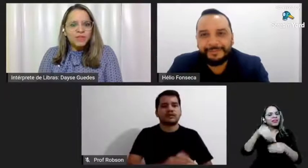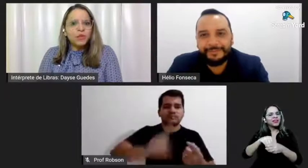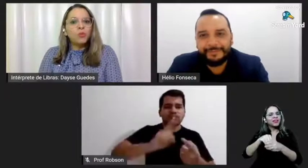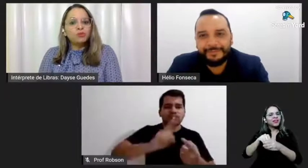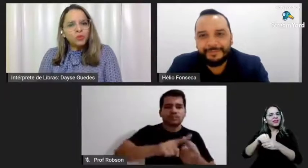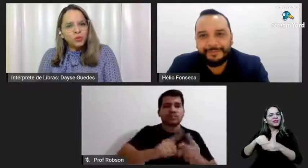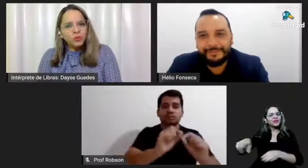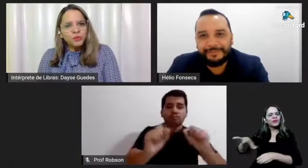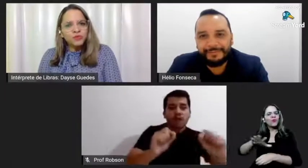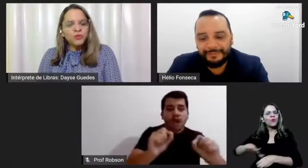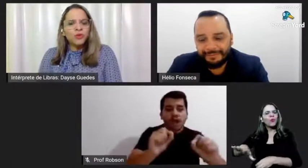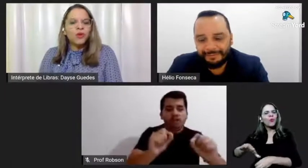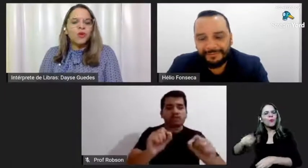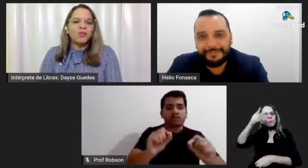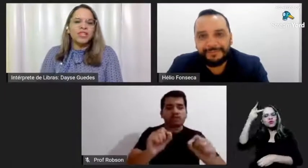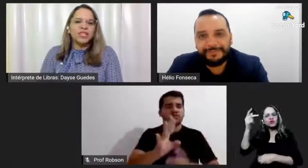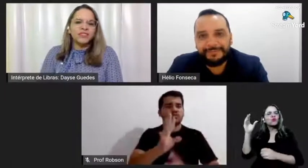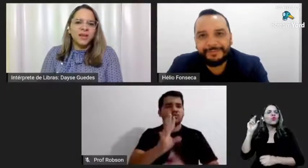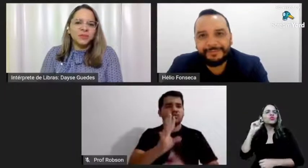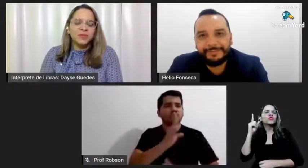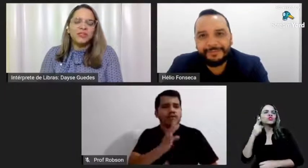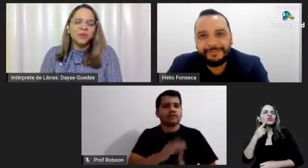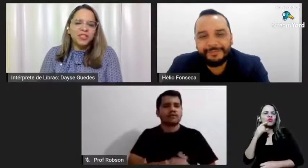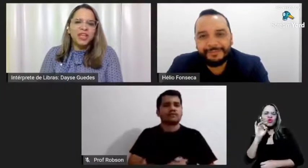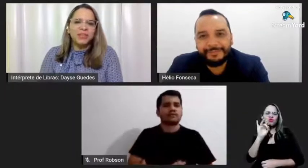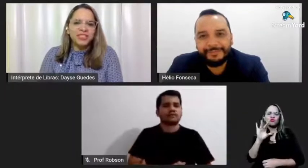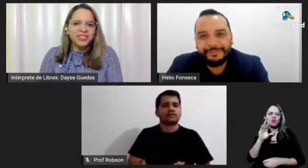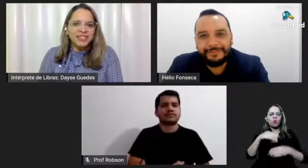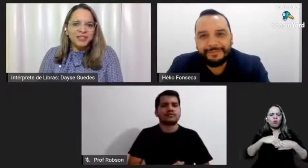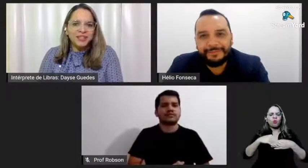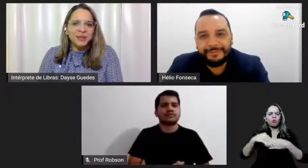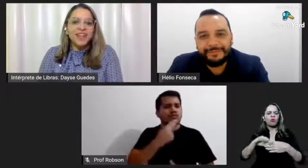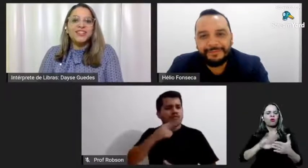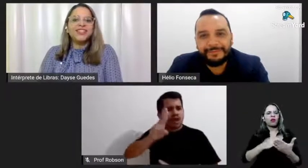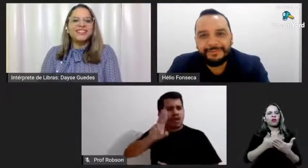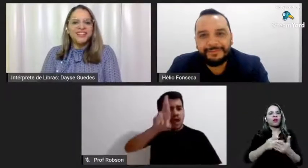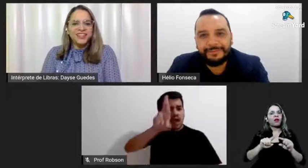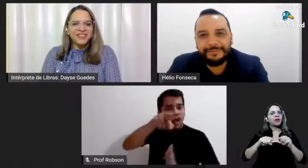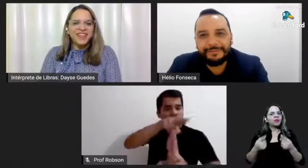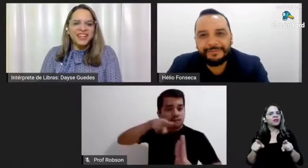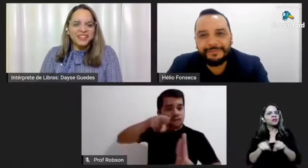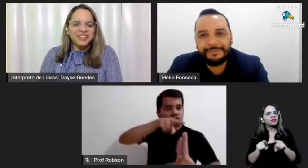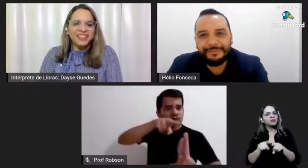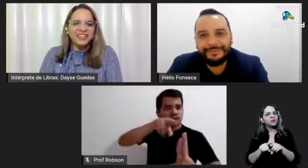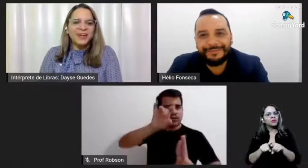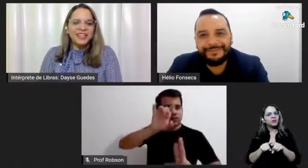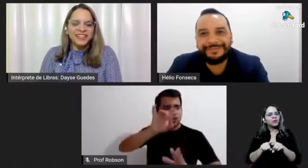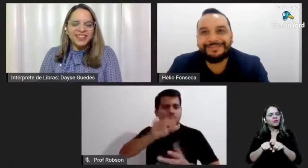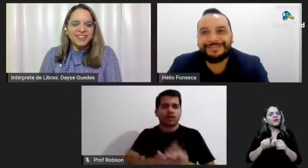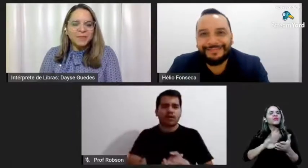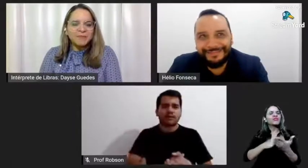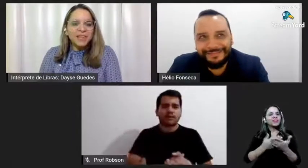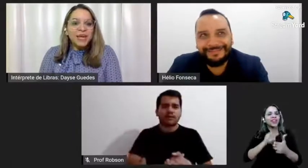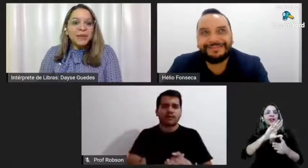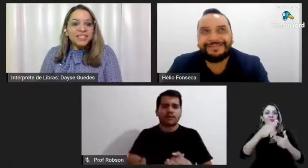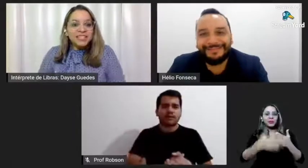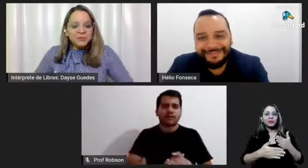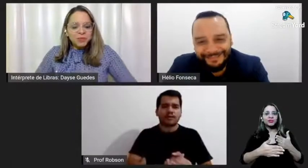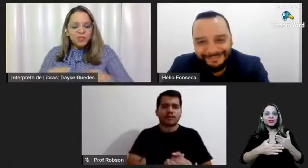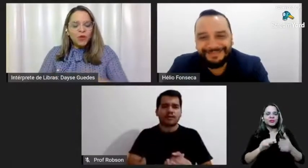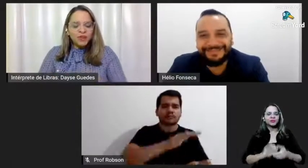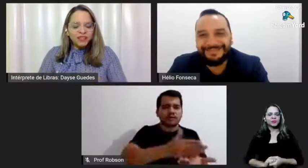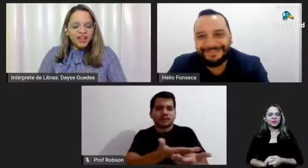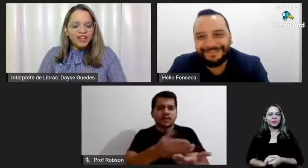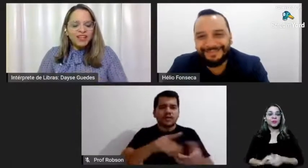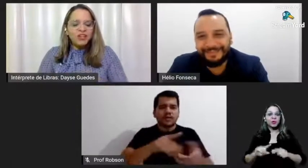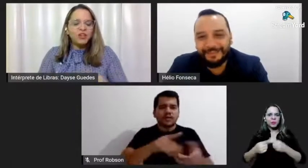surda, né, como um todo. Não só como guia intérprete, mas como intérprete de Libras. Há mais de 15 anos, né, Hélio? Está na jornada aí. Mas antes